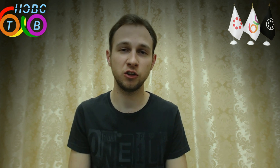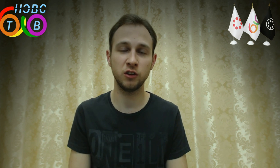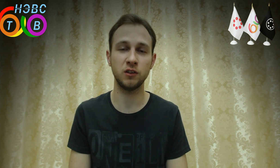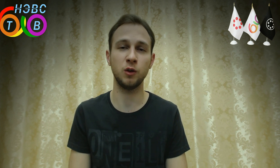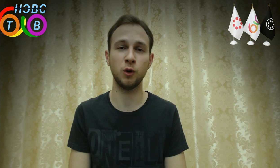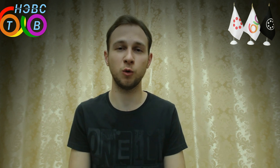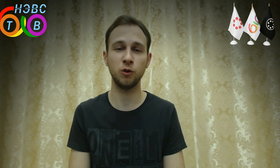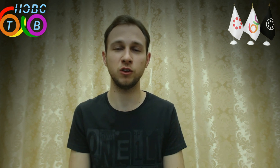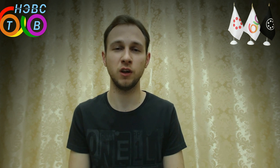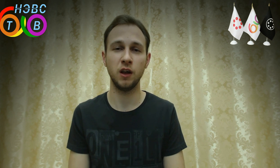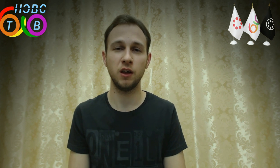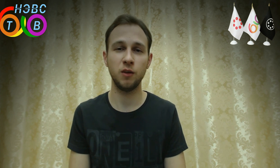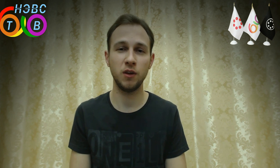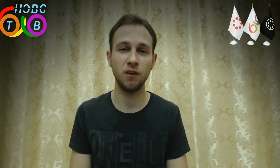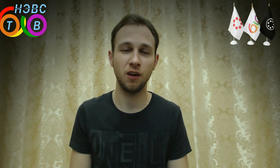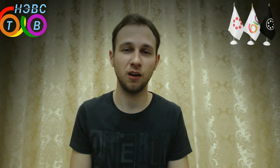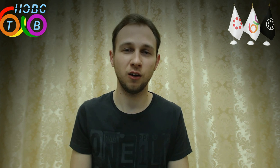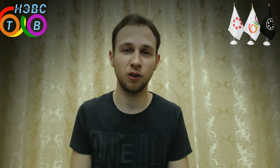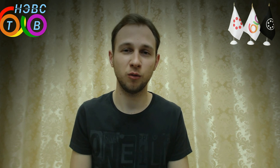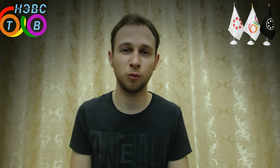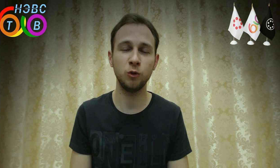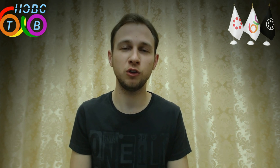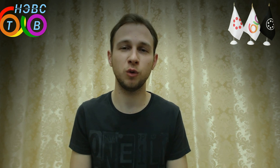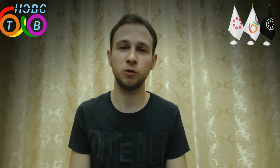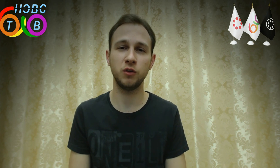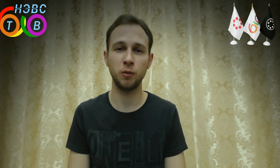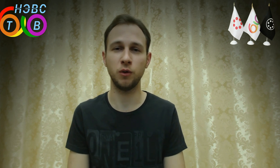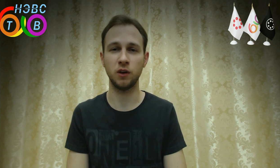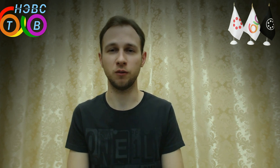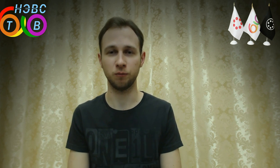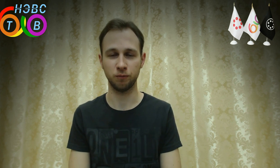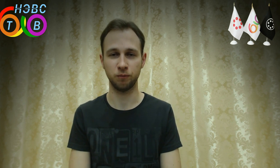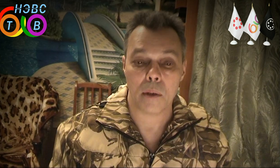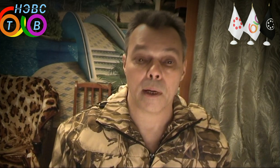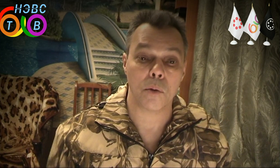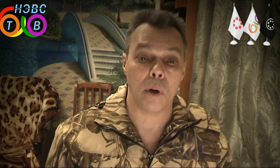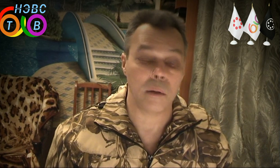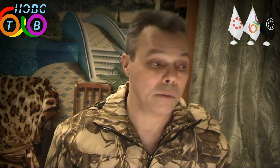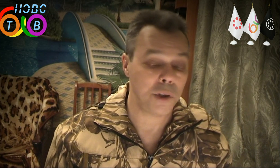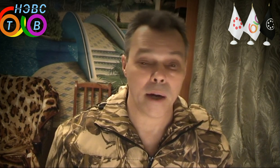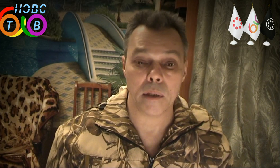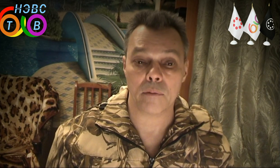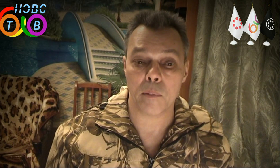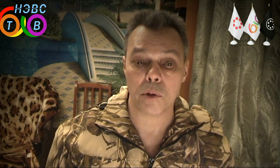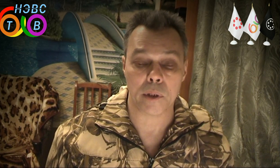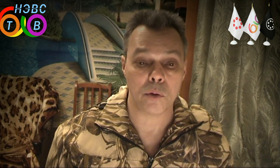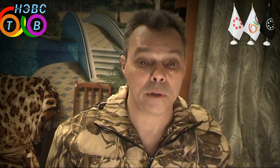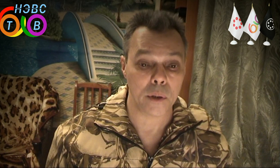женщины, с которой он хочет иметь будущего общего ребенка? Сразу отвечая на этот вопрос, скажу